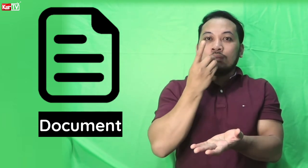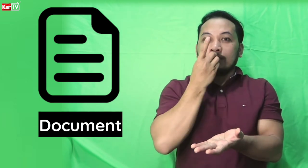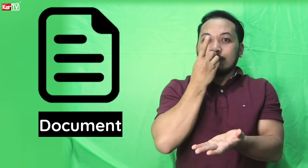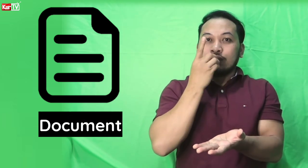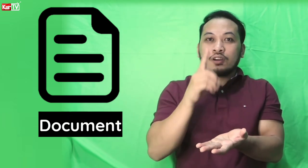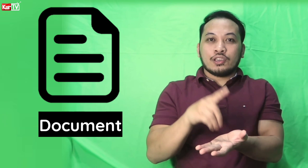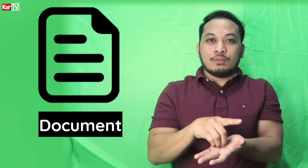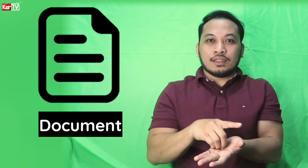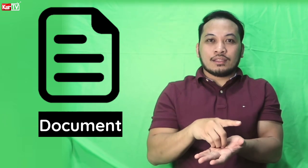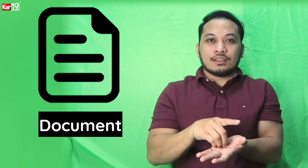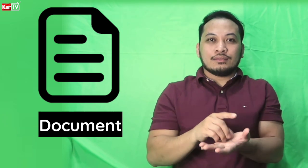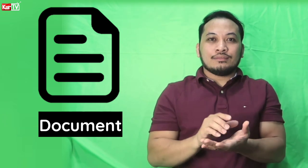Document.